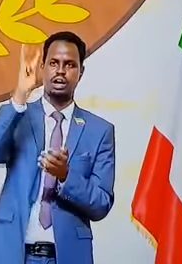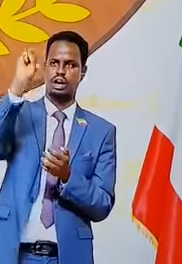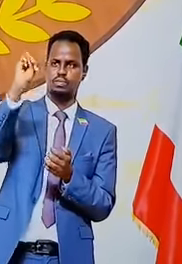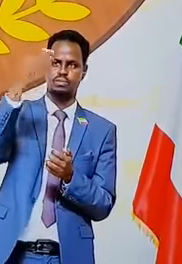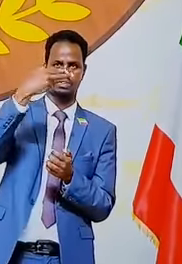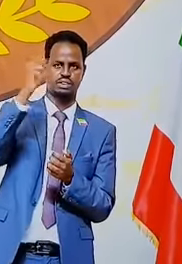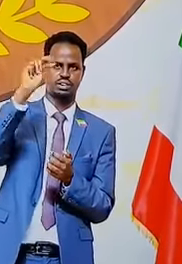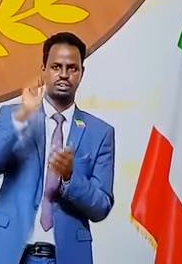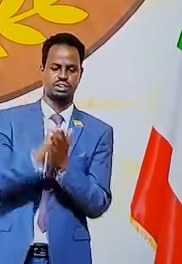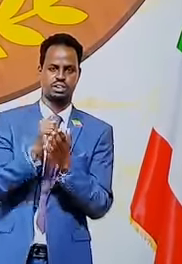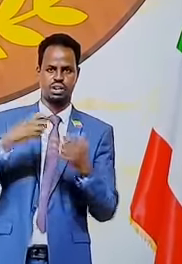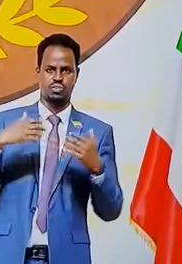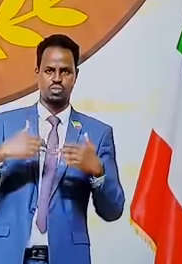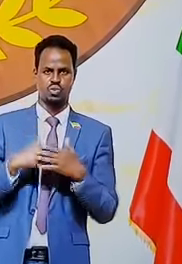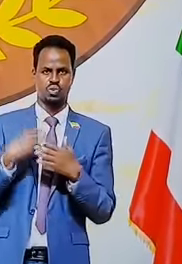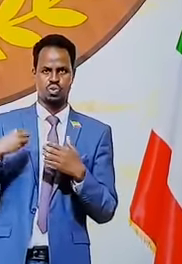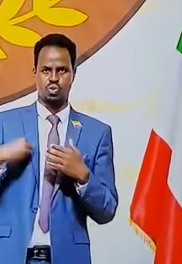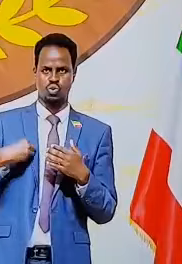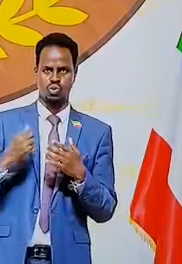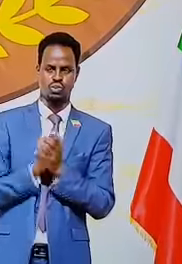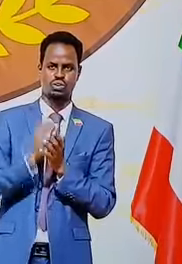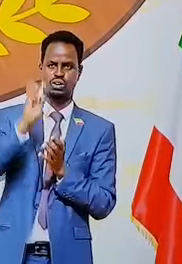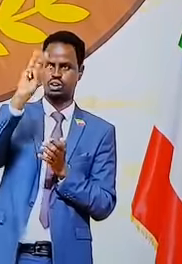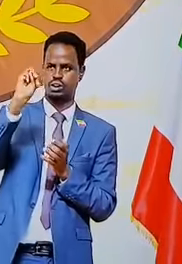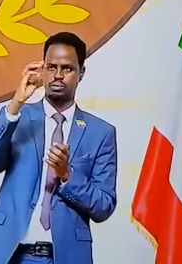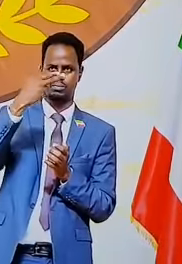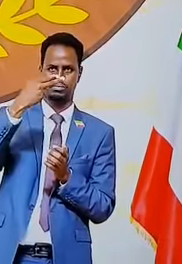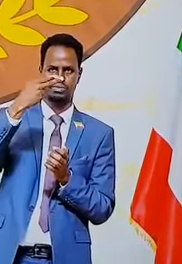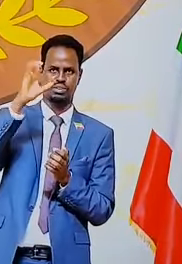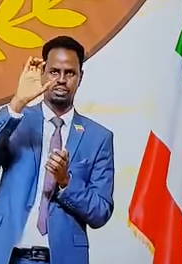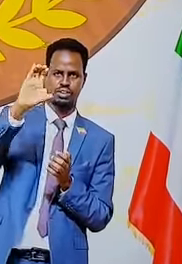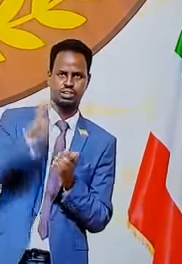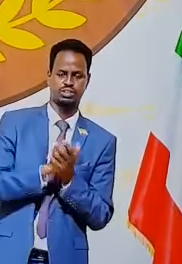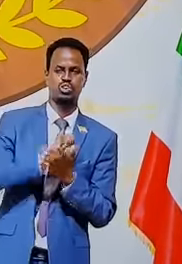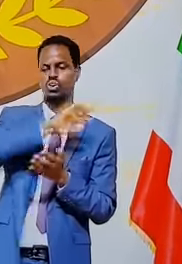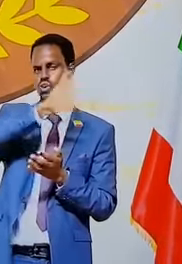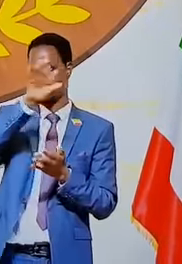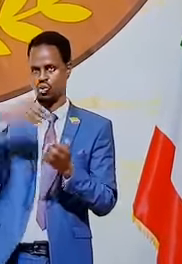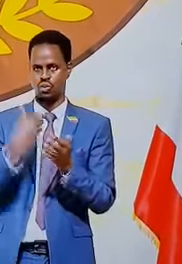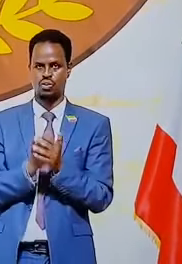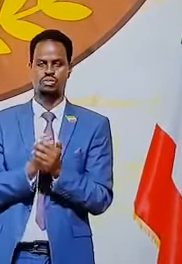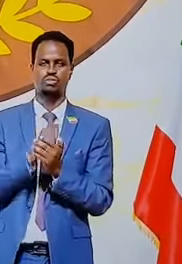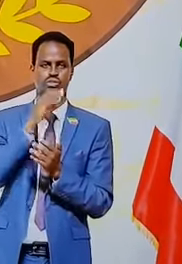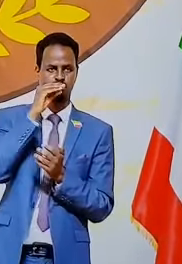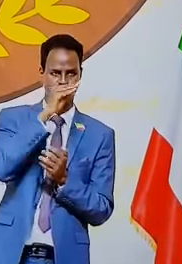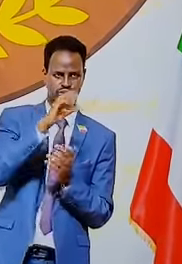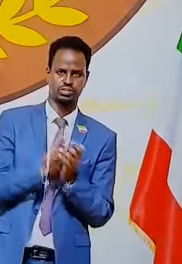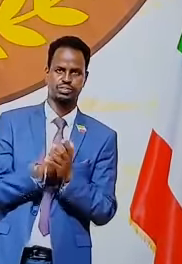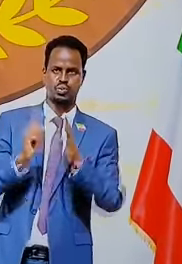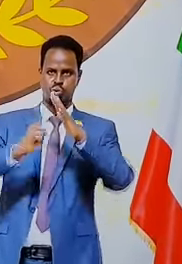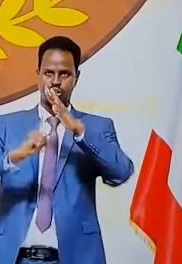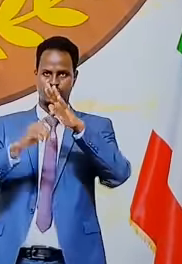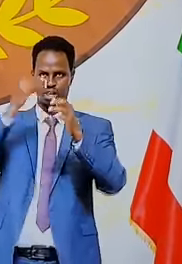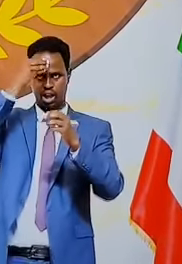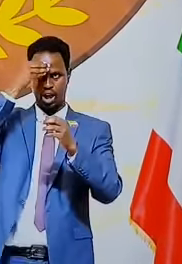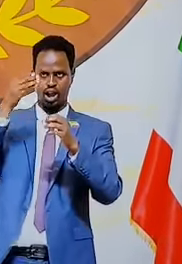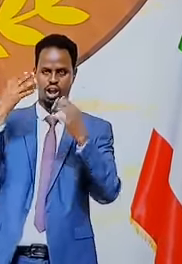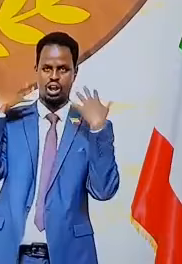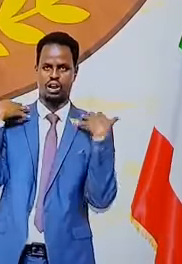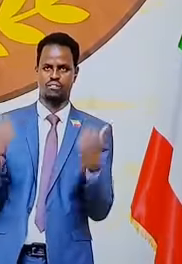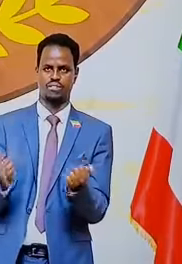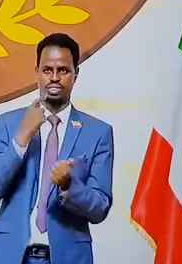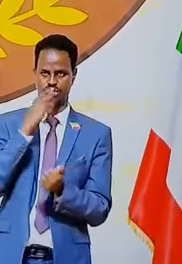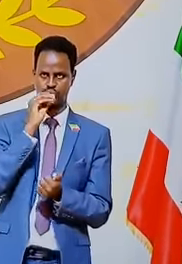iyo xarun caafimaad iyo MCH oo faafaytoodra adkeeri karta website-ka wasaaradda caafimaadka inta